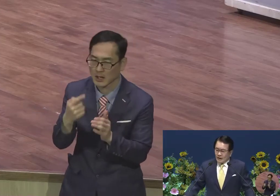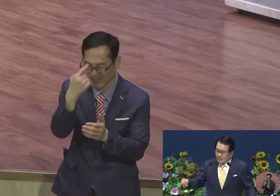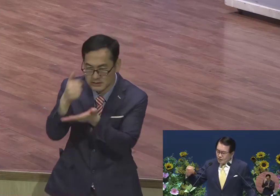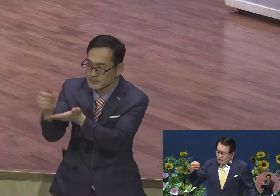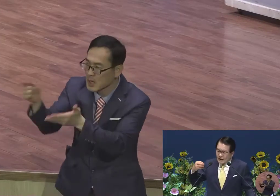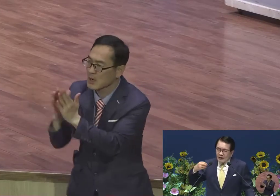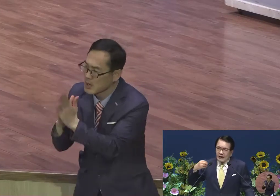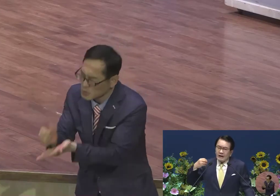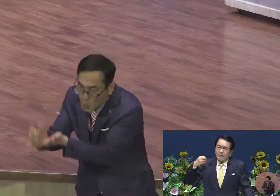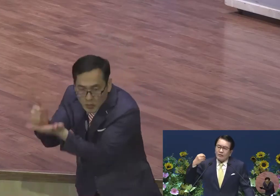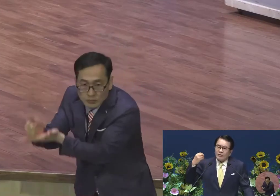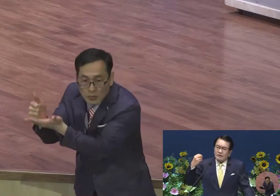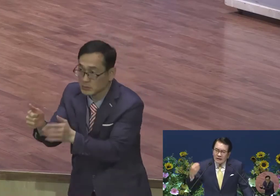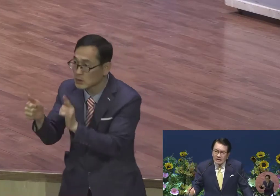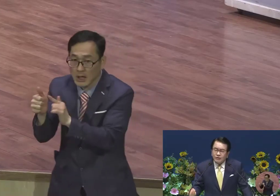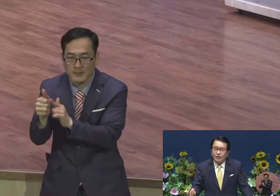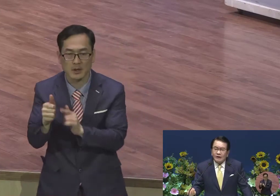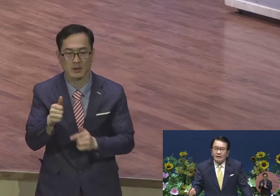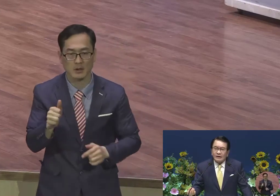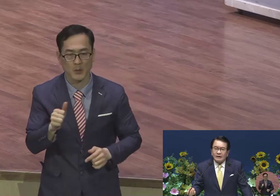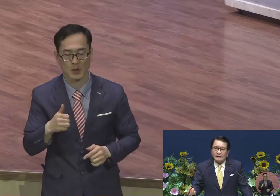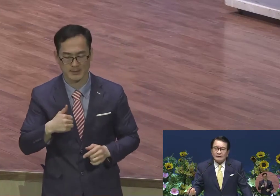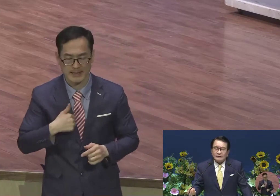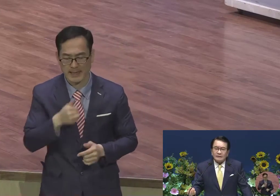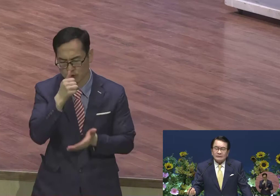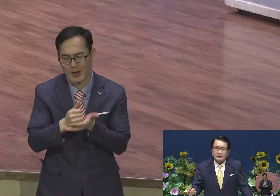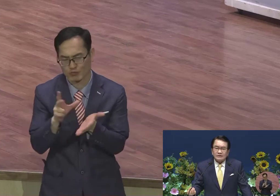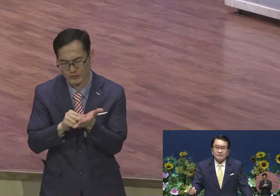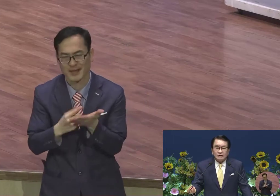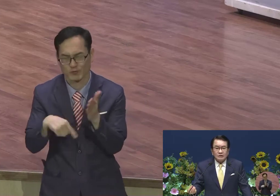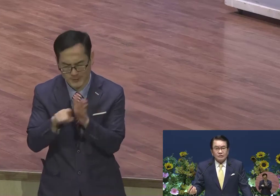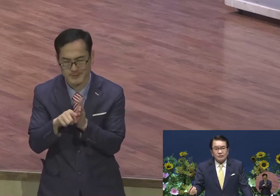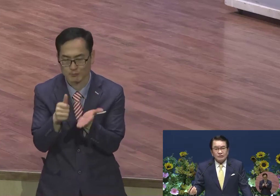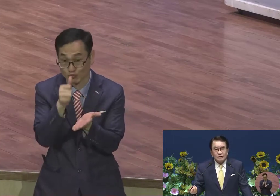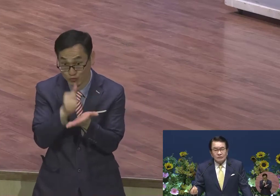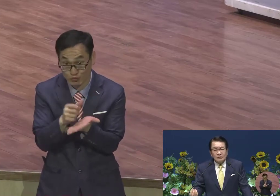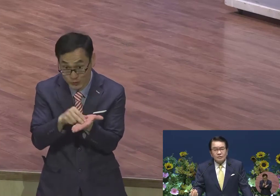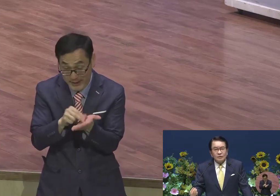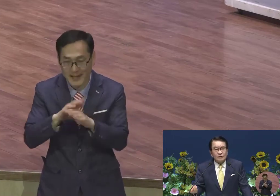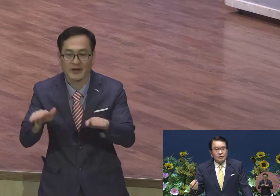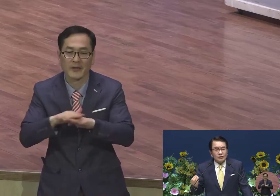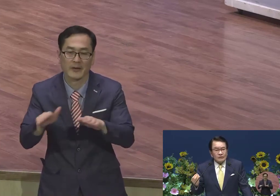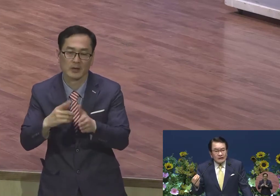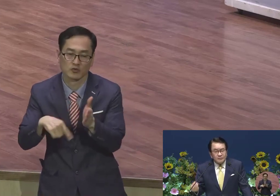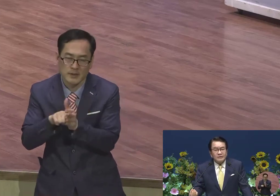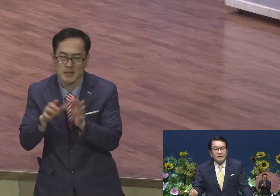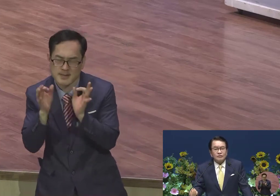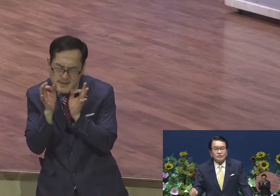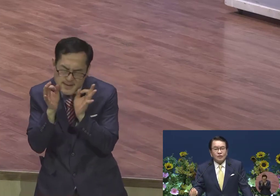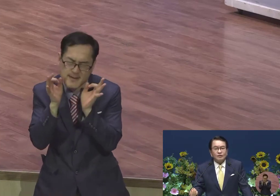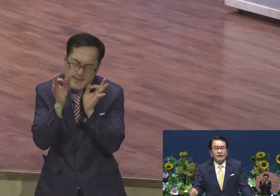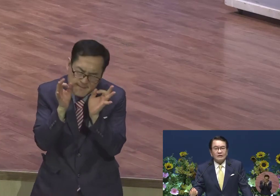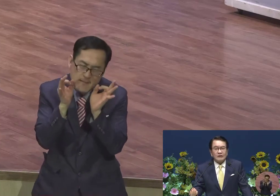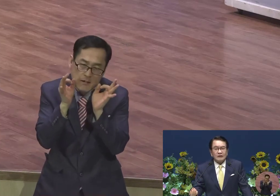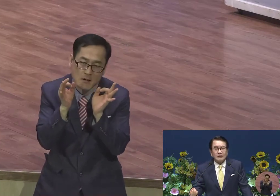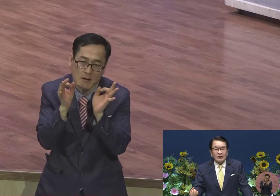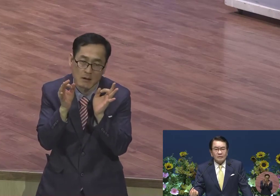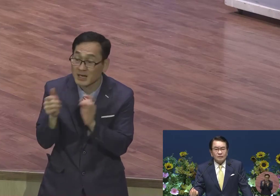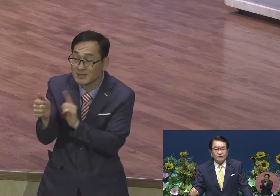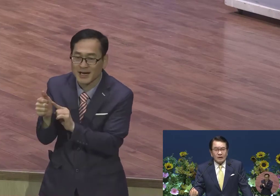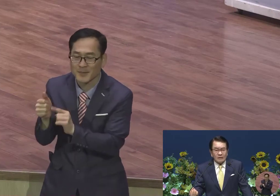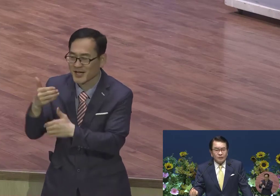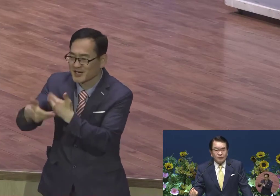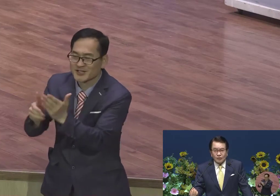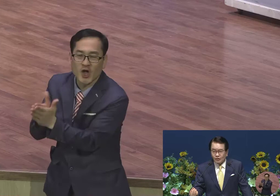제 문제 해결해보려고 그렇게 노력했는데 심지어 그분은 성경도 다섯 번이나 통독했다고